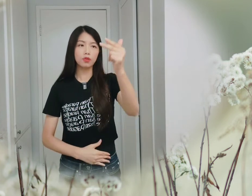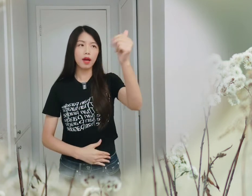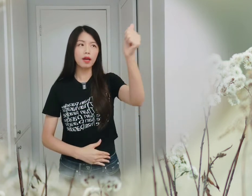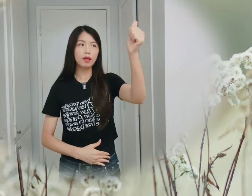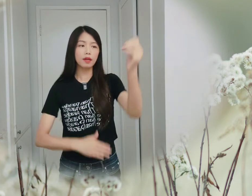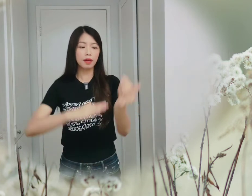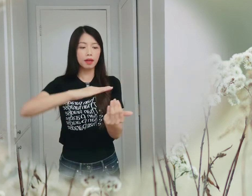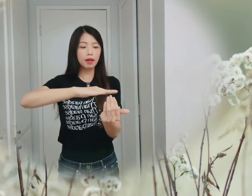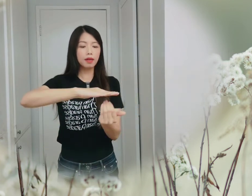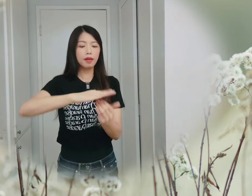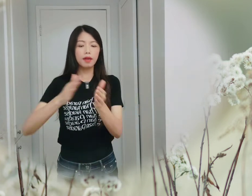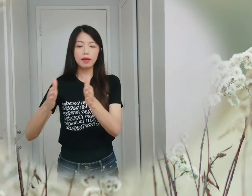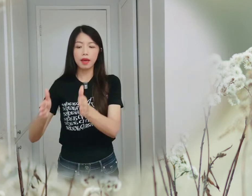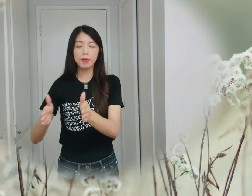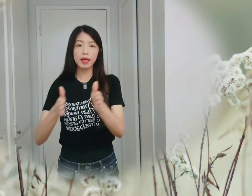주가